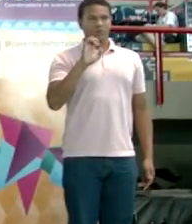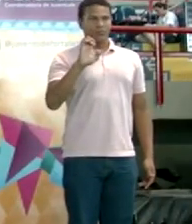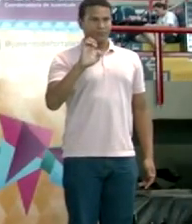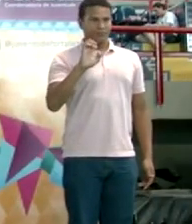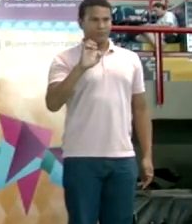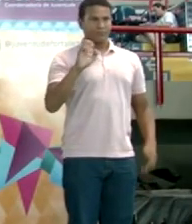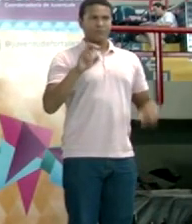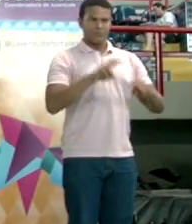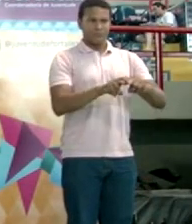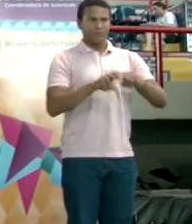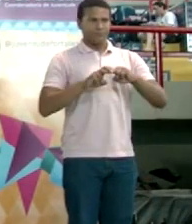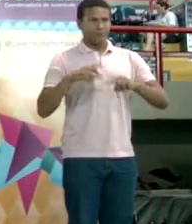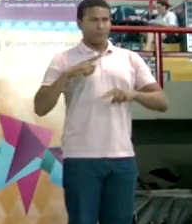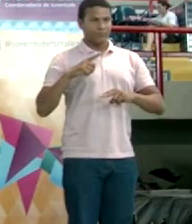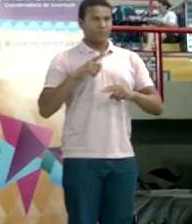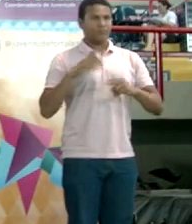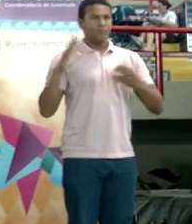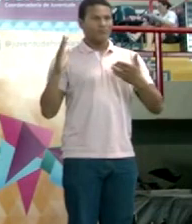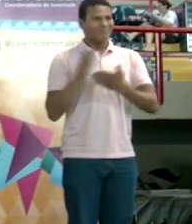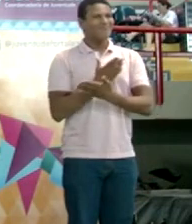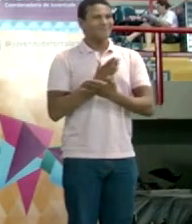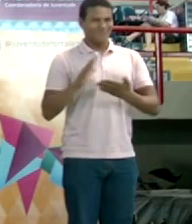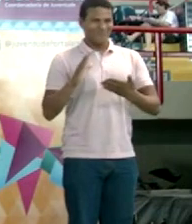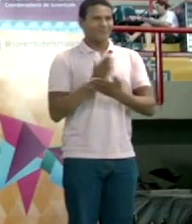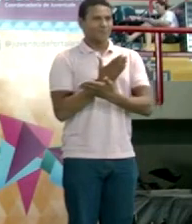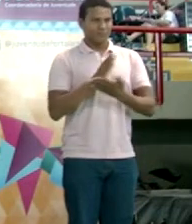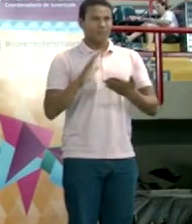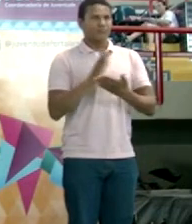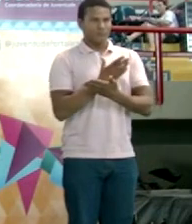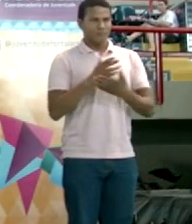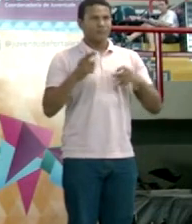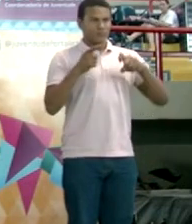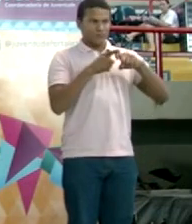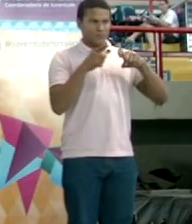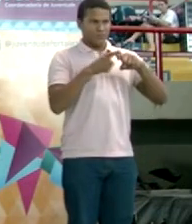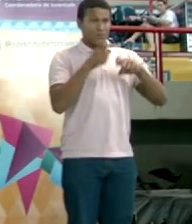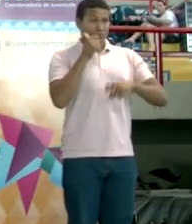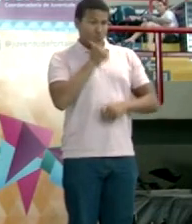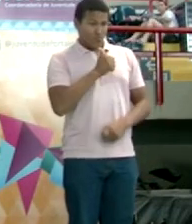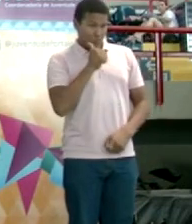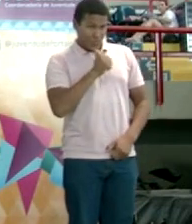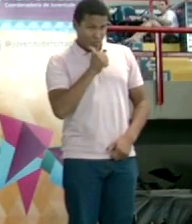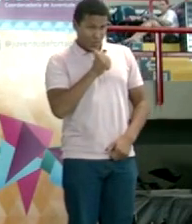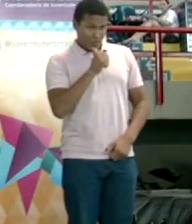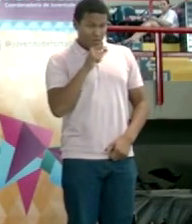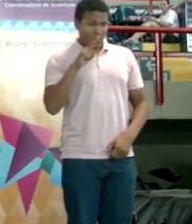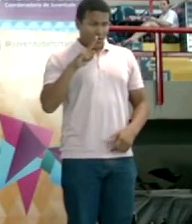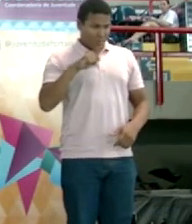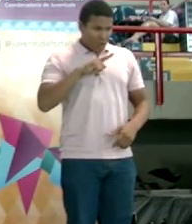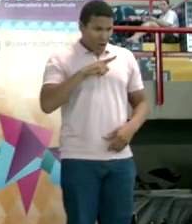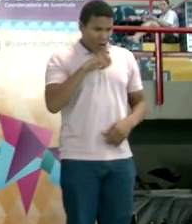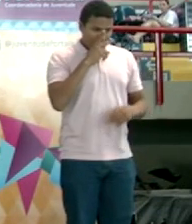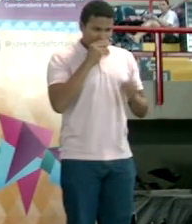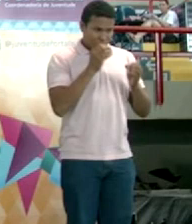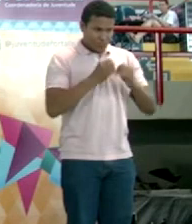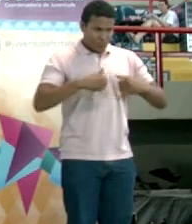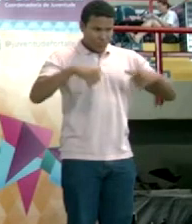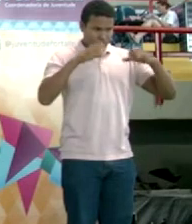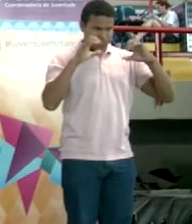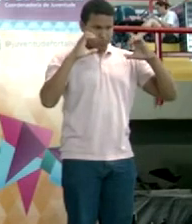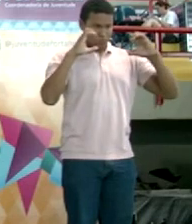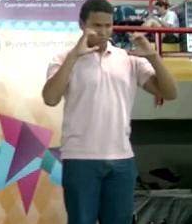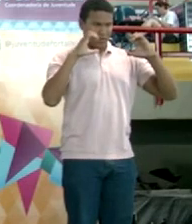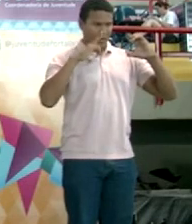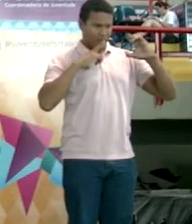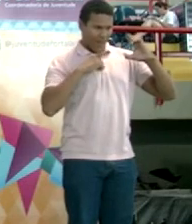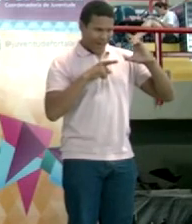médicos ginecologistas orientam que essas mulheres que têm ovários micropolicísticos, elas façam uso de alguns